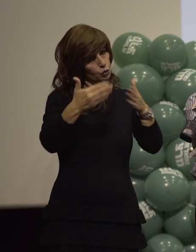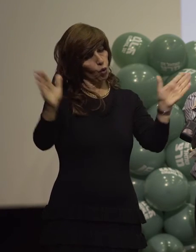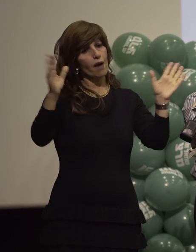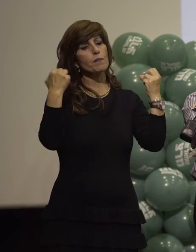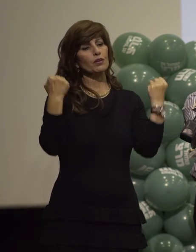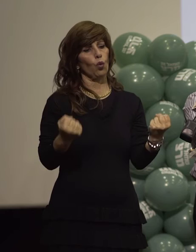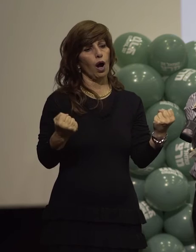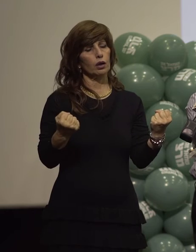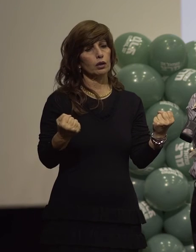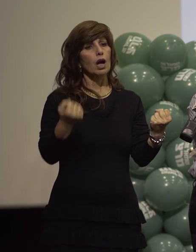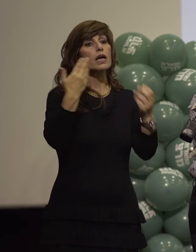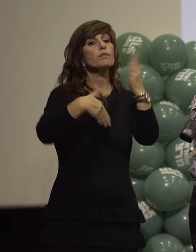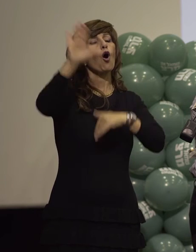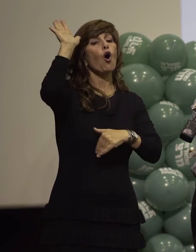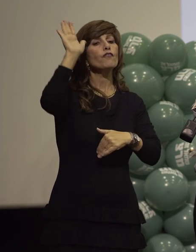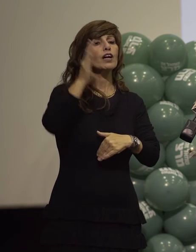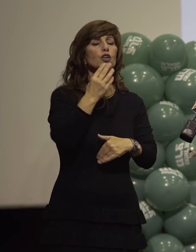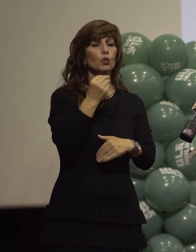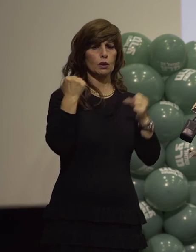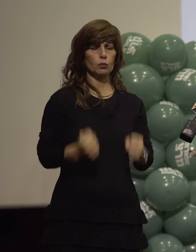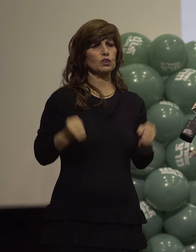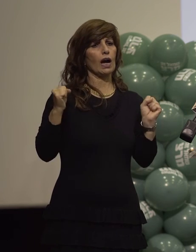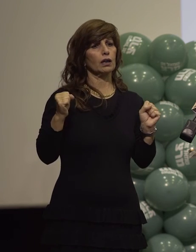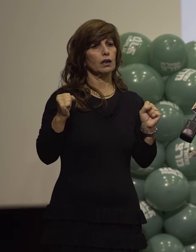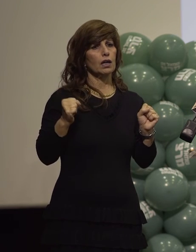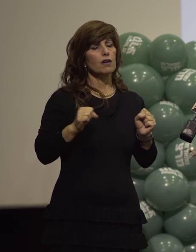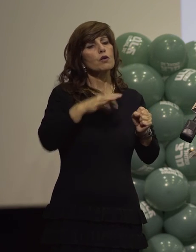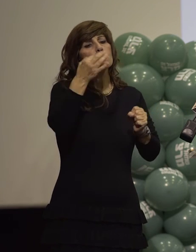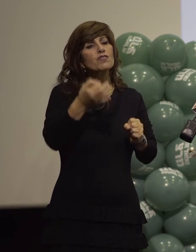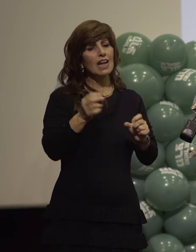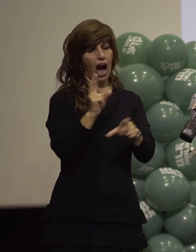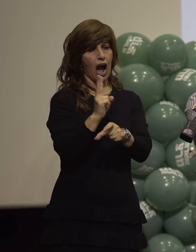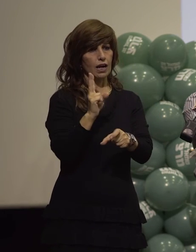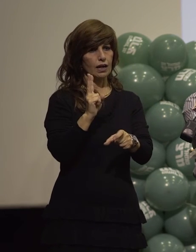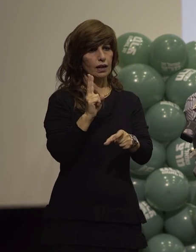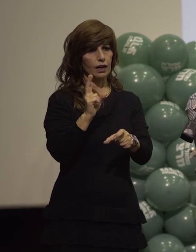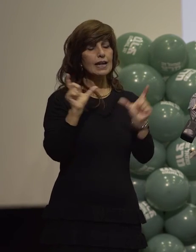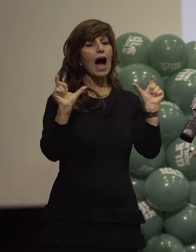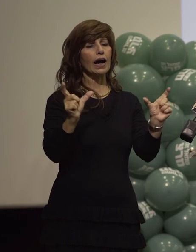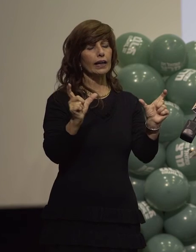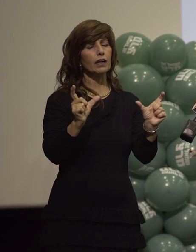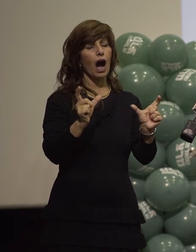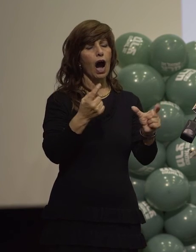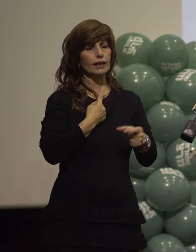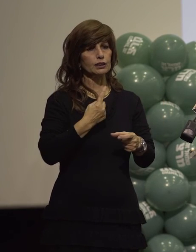ובטוחה עם רוב יהודי מוצק, וכדי להגן על עצמנו מפני